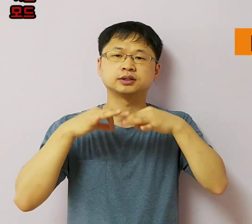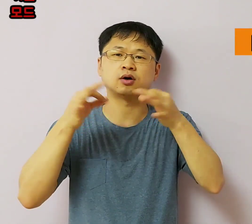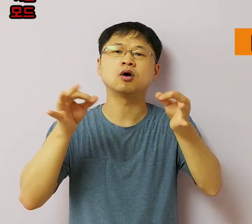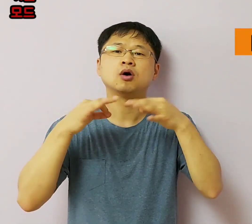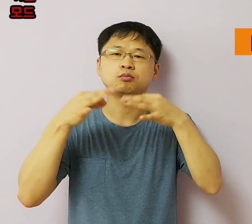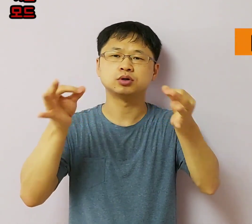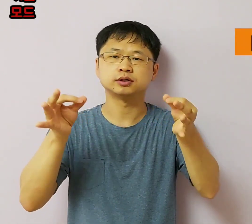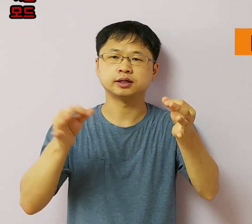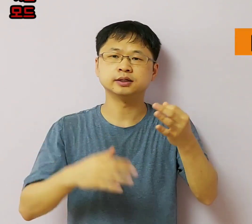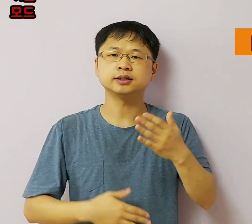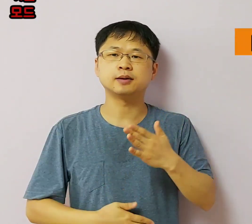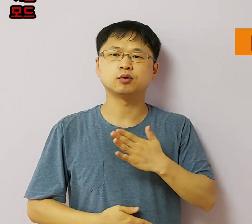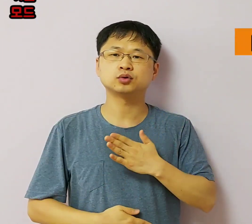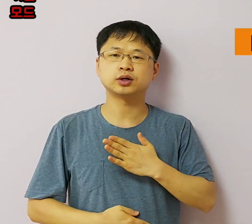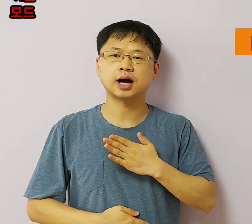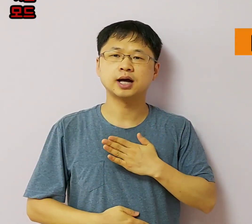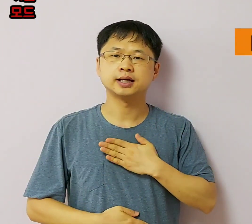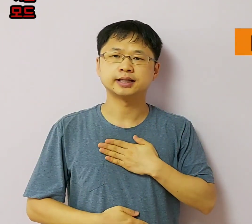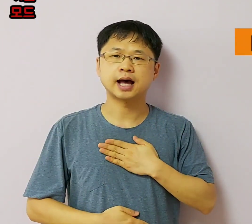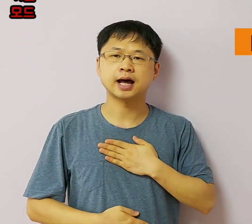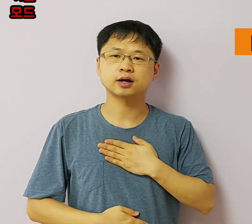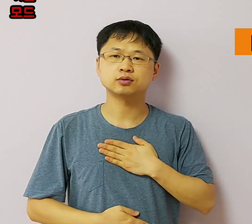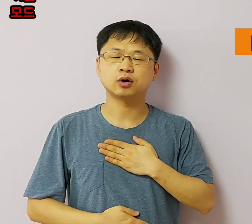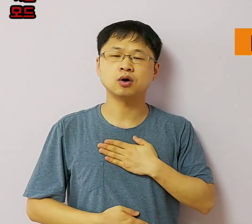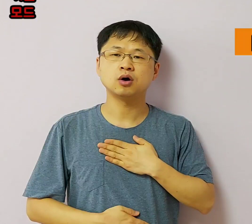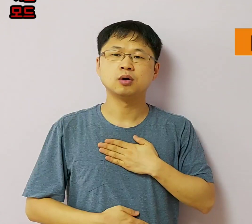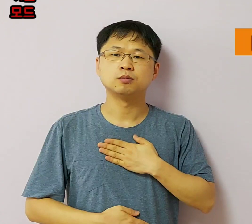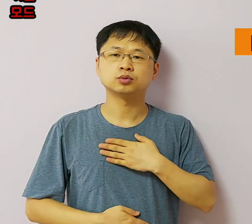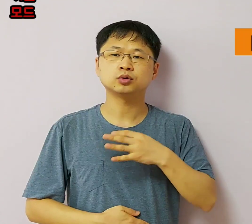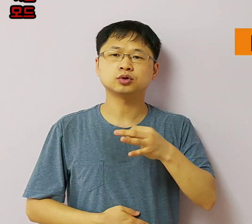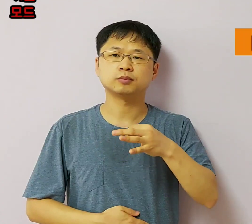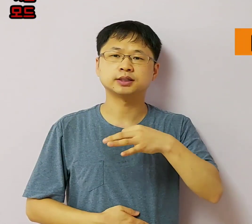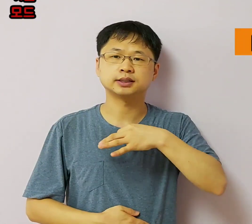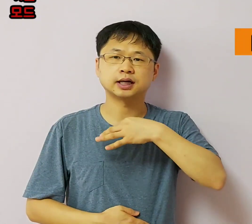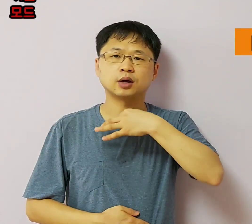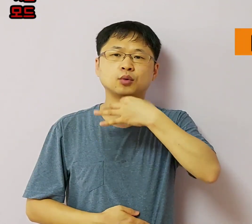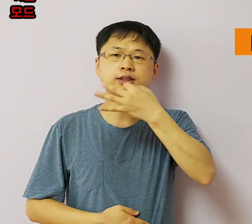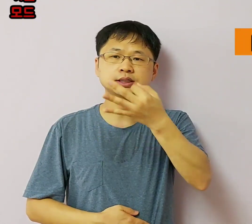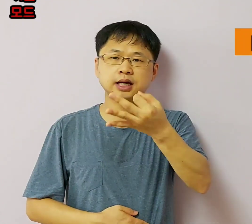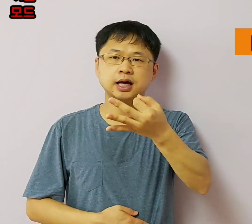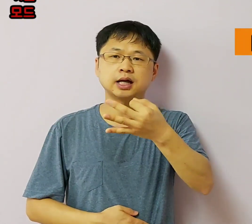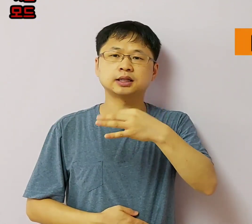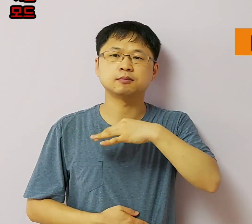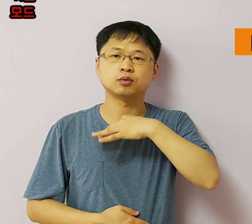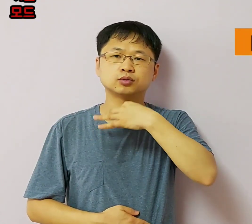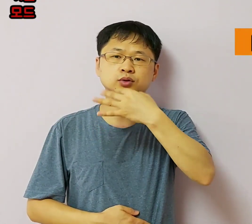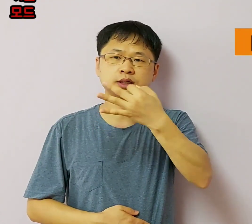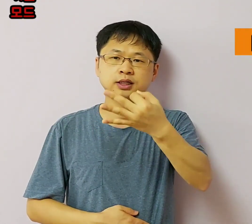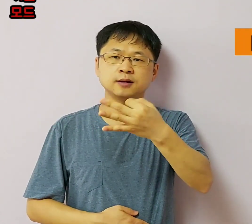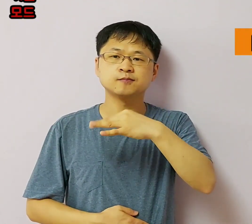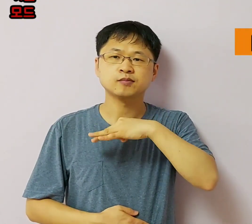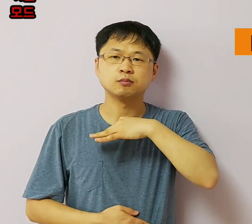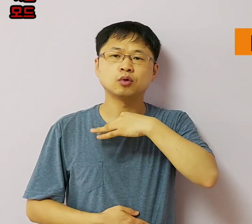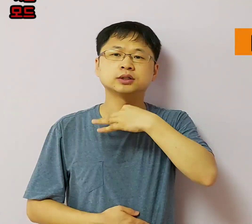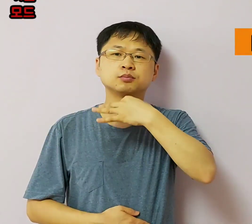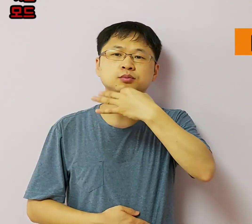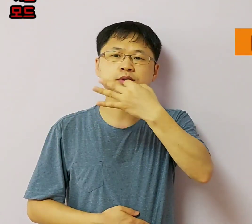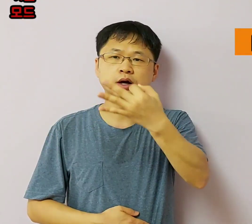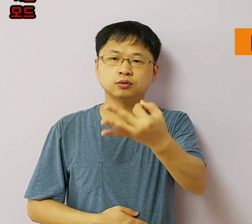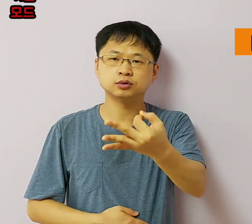되겠죠. 불러대는 내 목소리가 나 했고요. 목소리도 마찬가지. 아까 외치다 할 때 목소리 목에서 뿜어